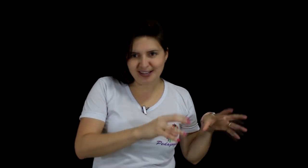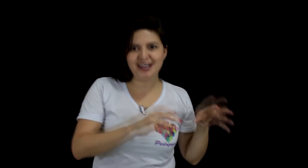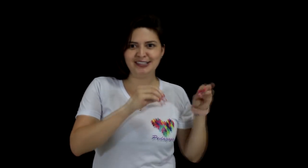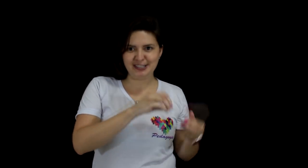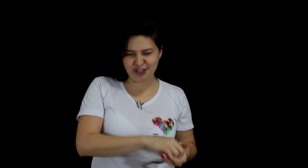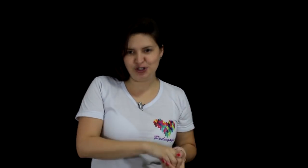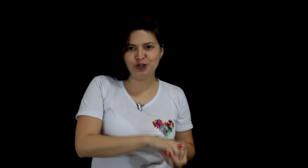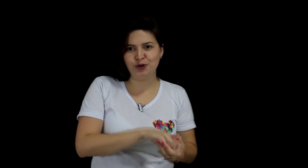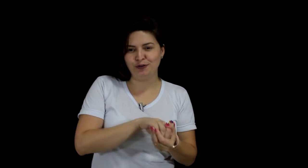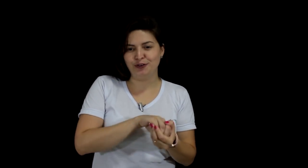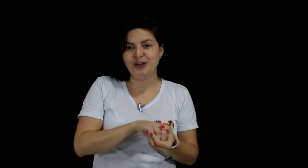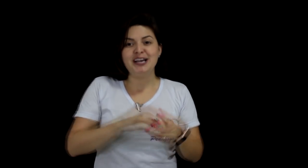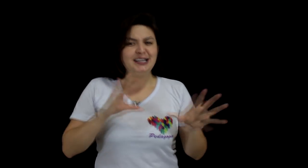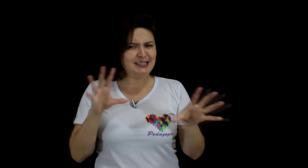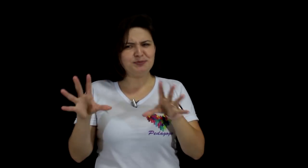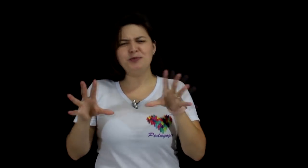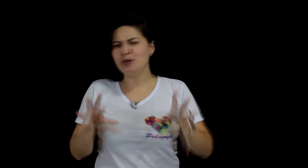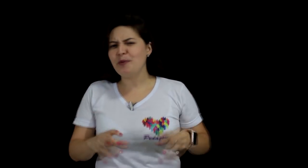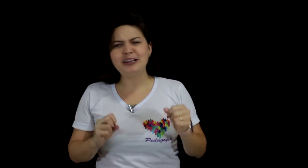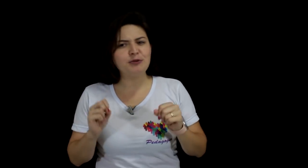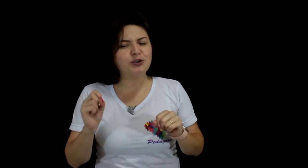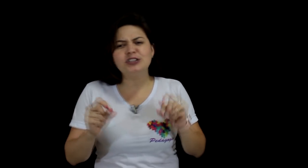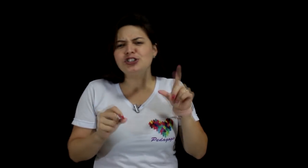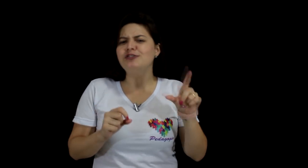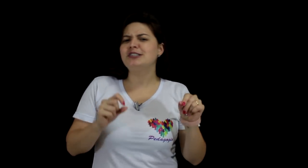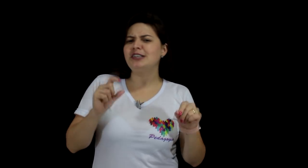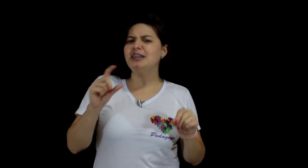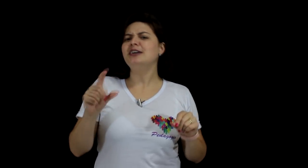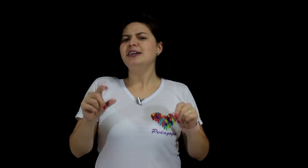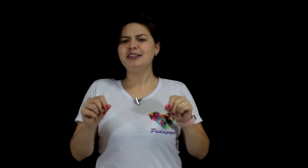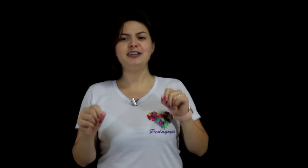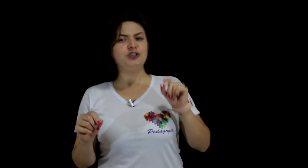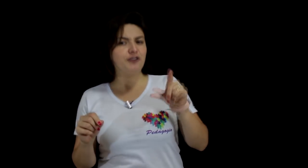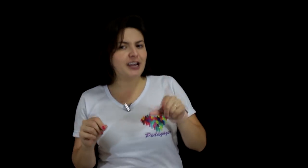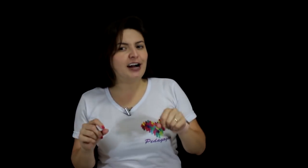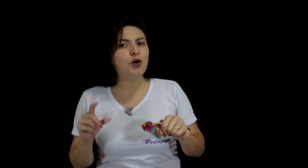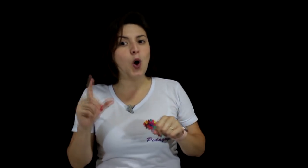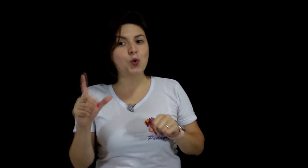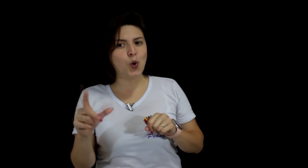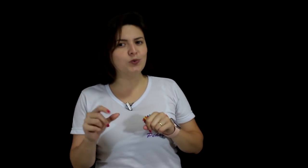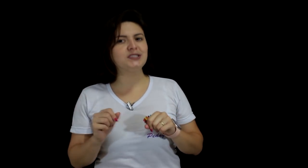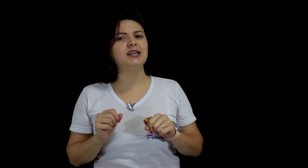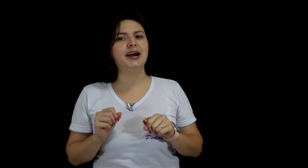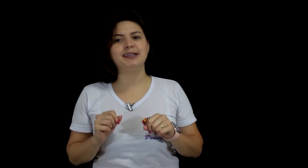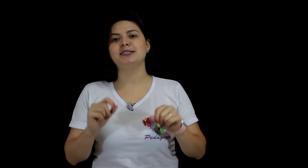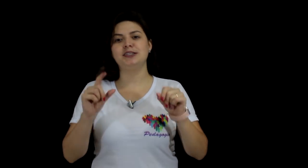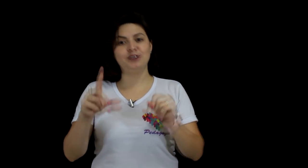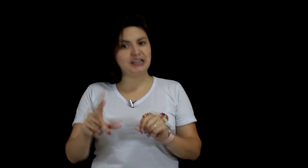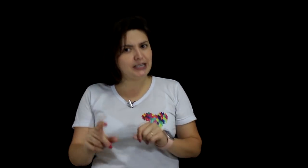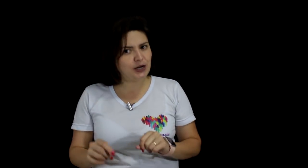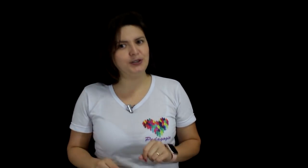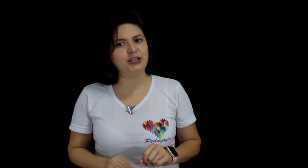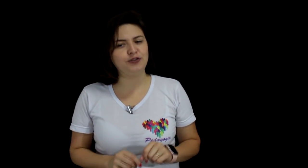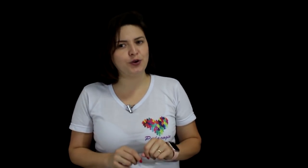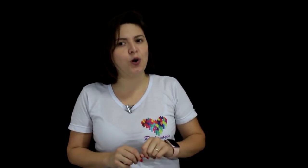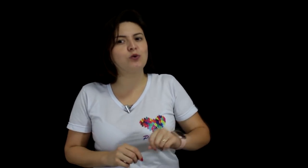e assiste de novo. Nesse primeiro momento é importante que você tenha identificado alguns sinais. Se você não identificou alguns